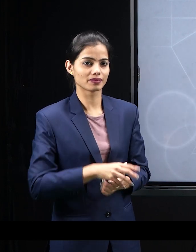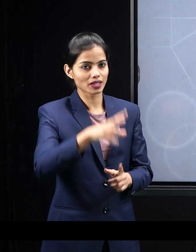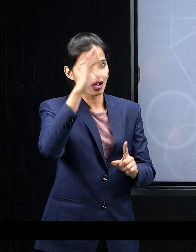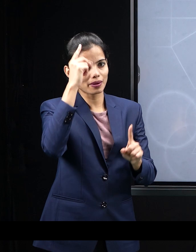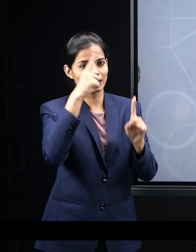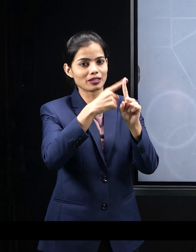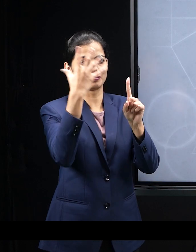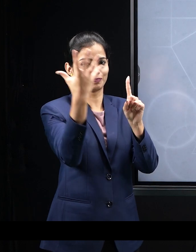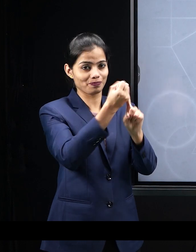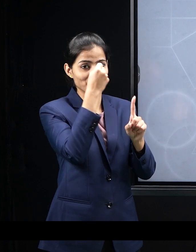అభ్యాస ఫలితాలు: